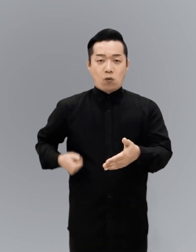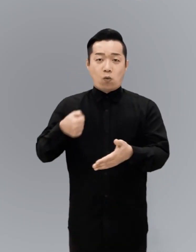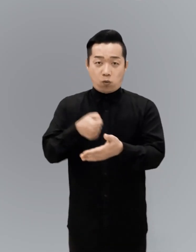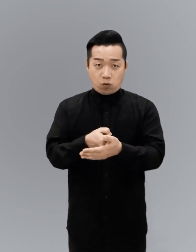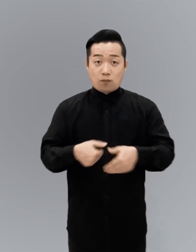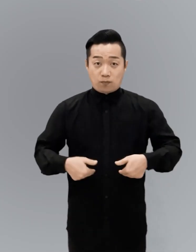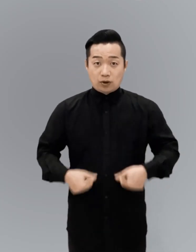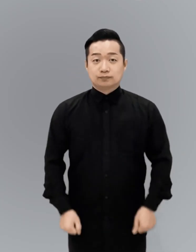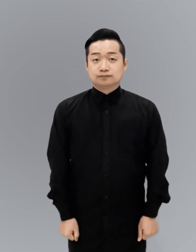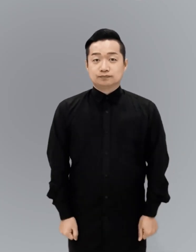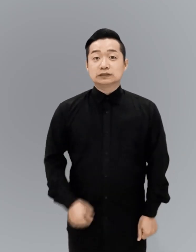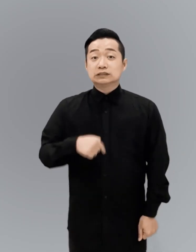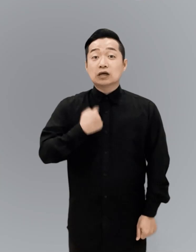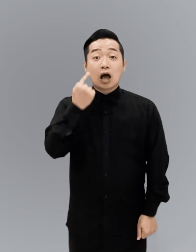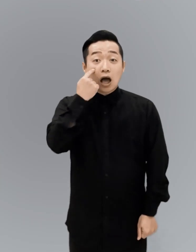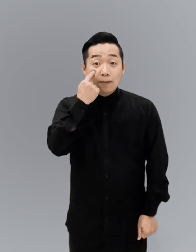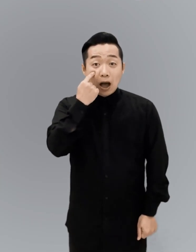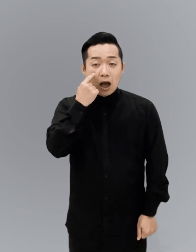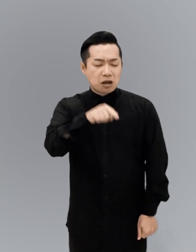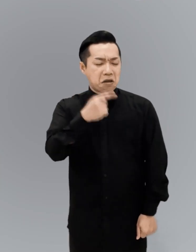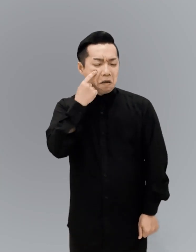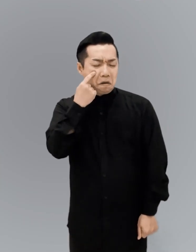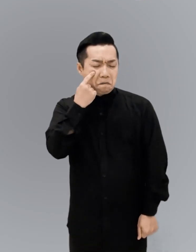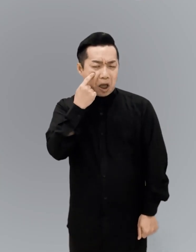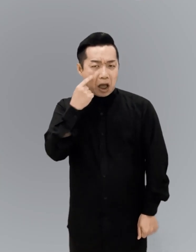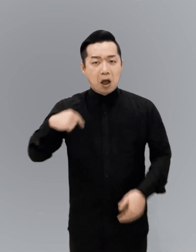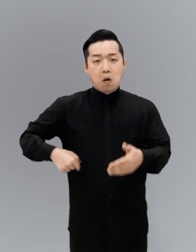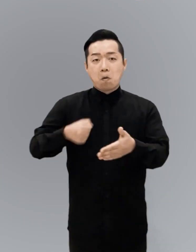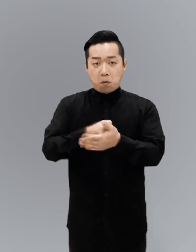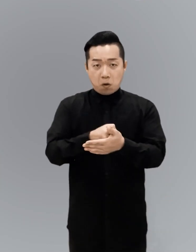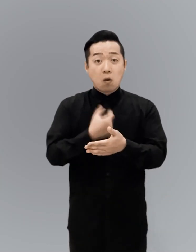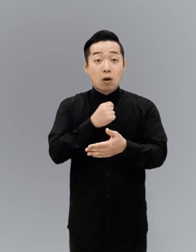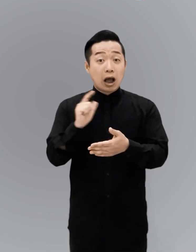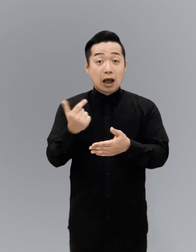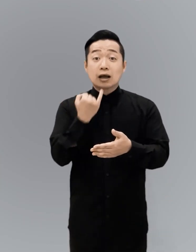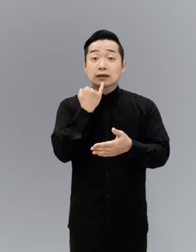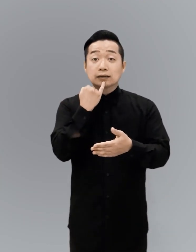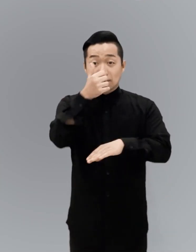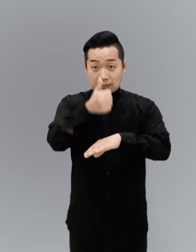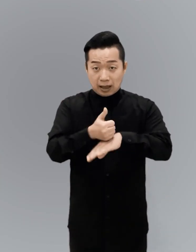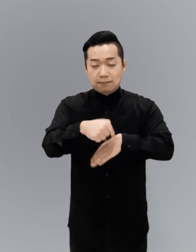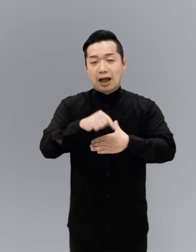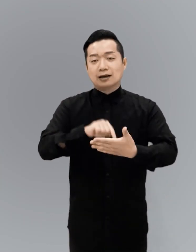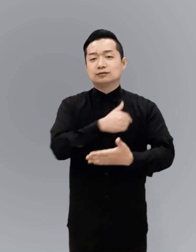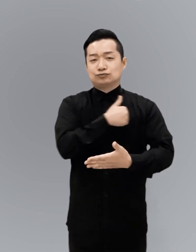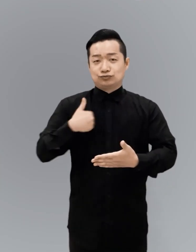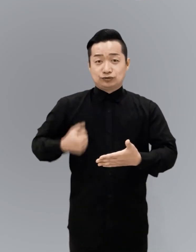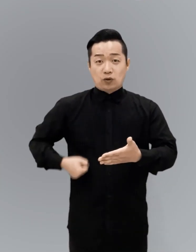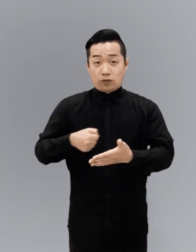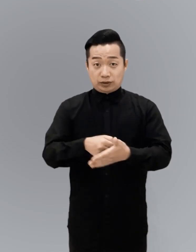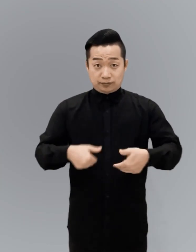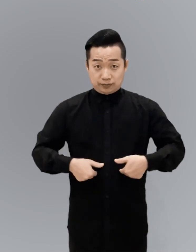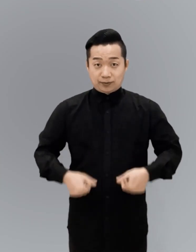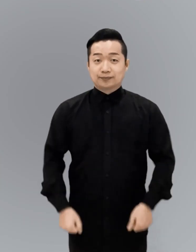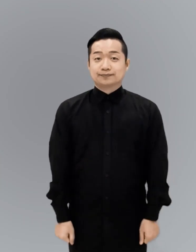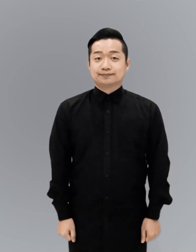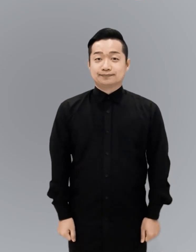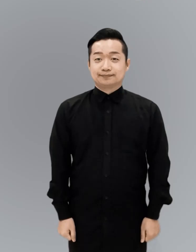그리고 용기요. 스스로 해보겠다는 도전적 용기, 원하는 대로 되지 않아도 괜찮다는 마음의 용기요.